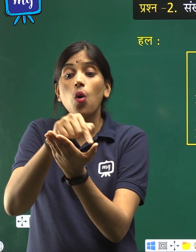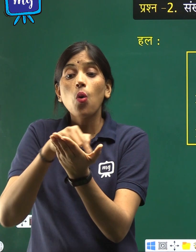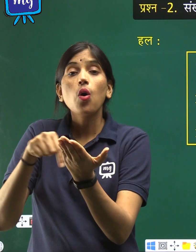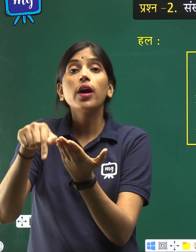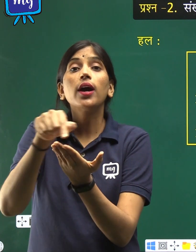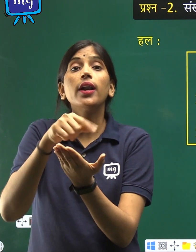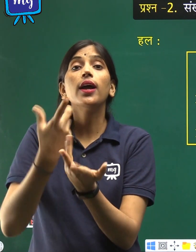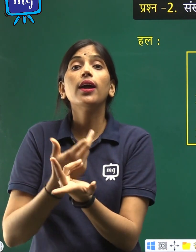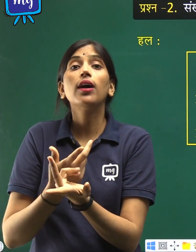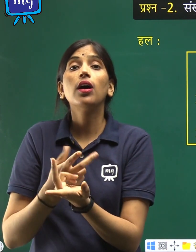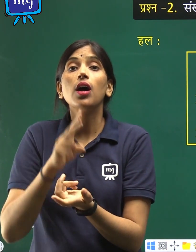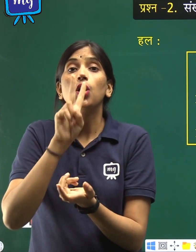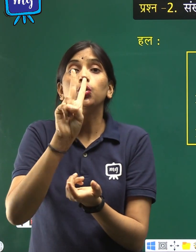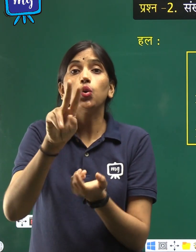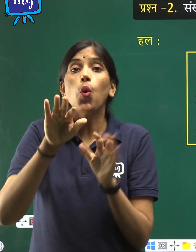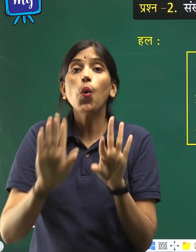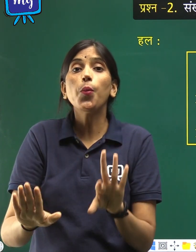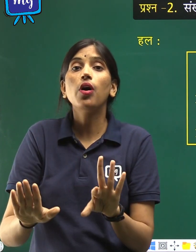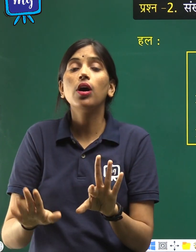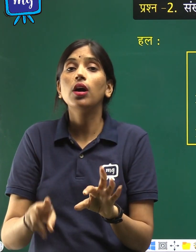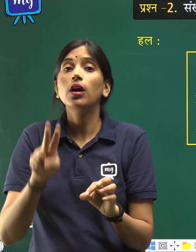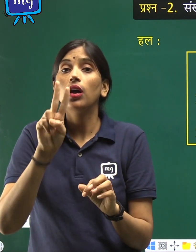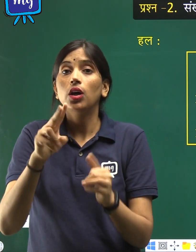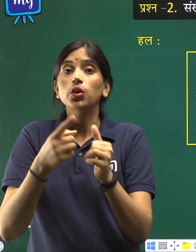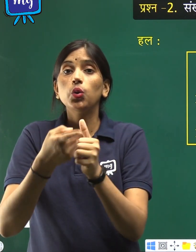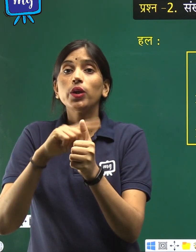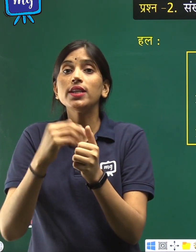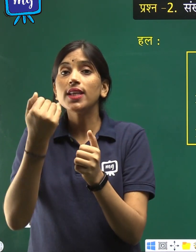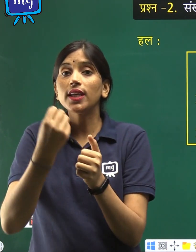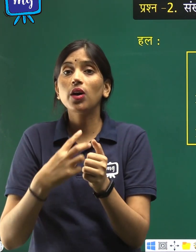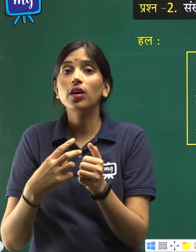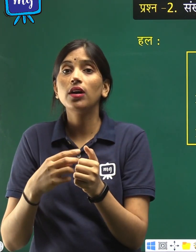के 2 पे। 2 की संख्या में